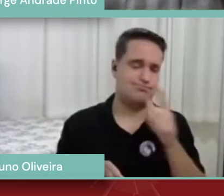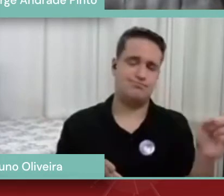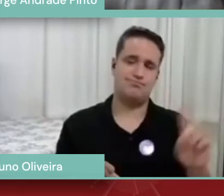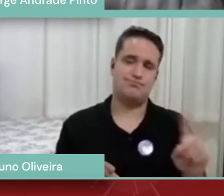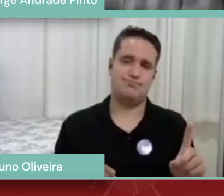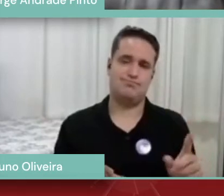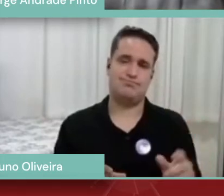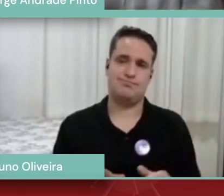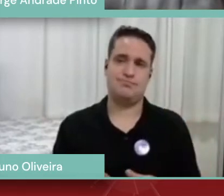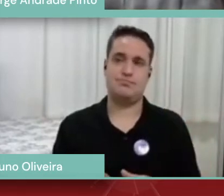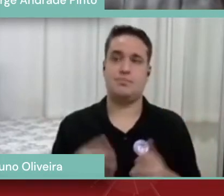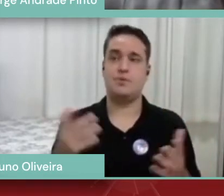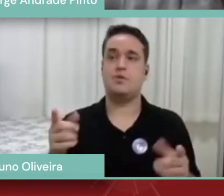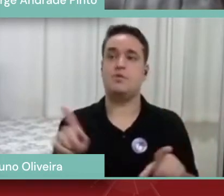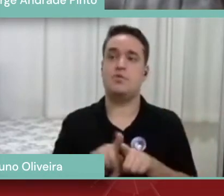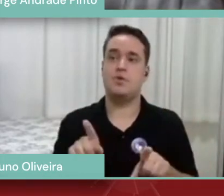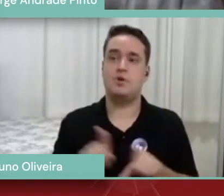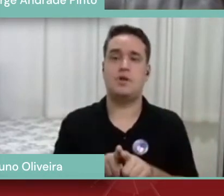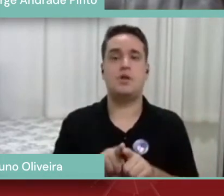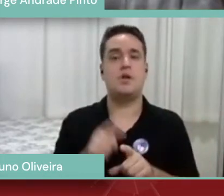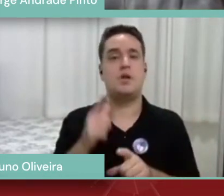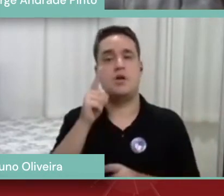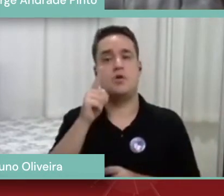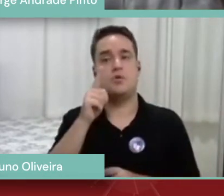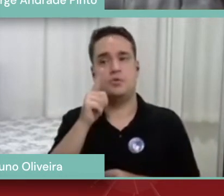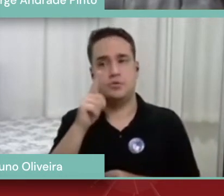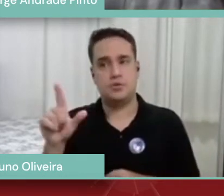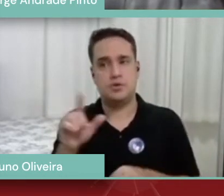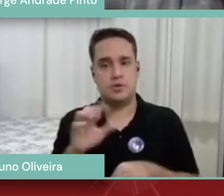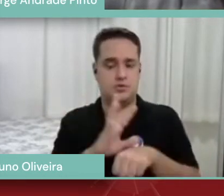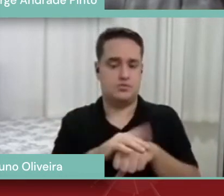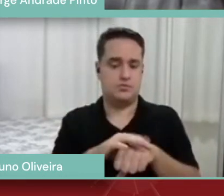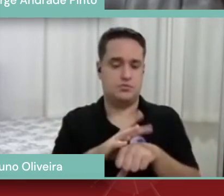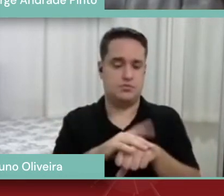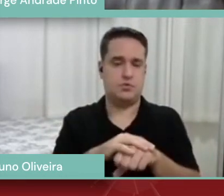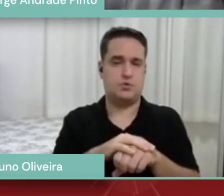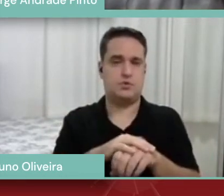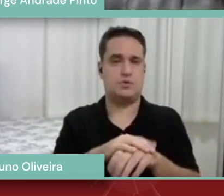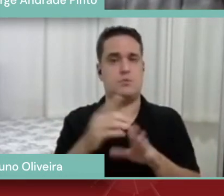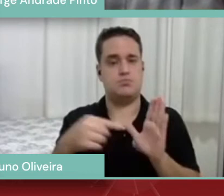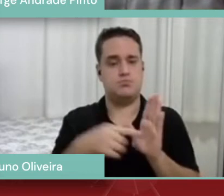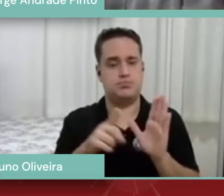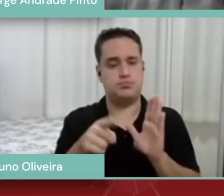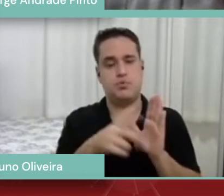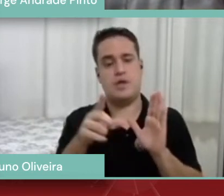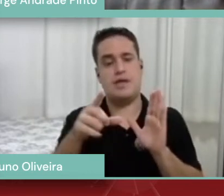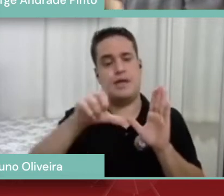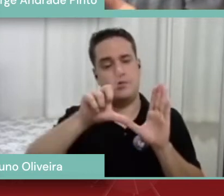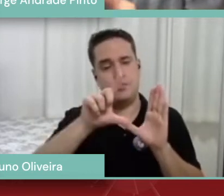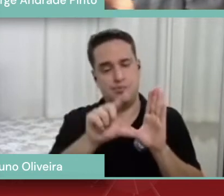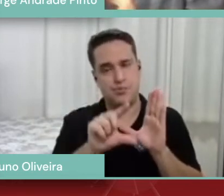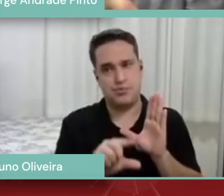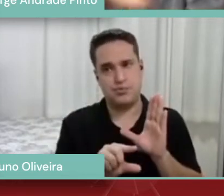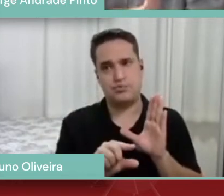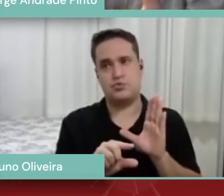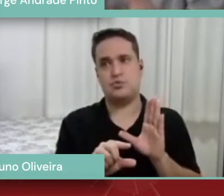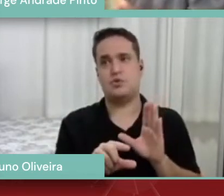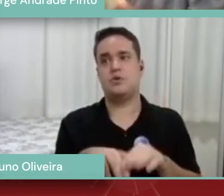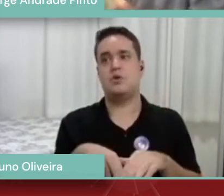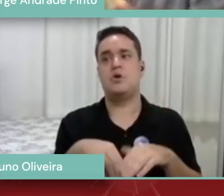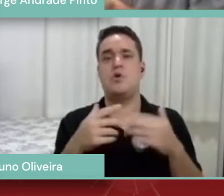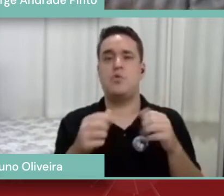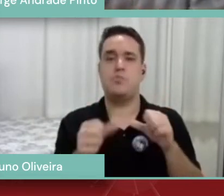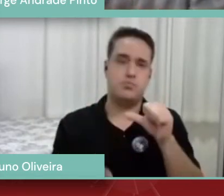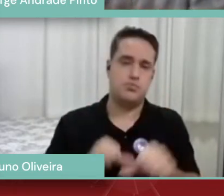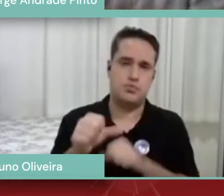é atenuação ou modificação da doença. Então, é claro que você está sempre, quando faz algum